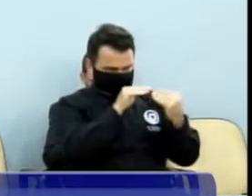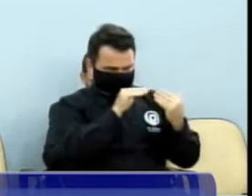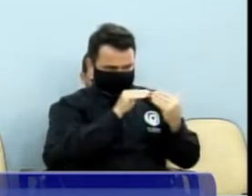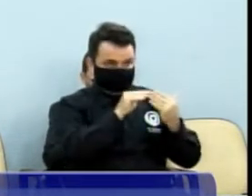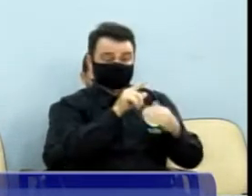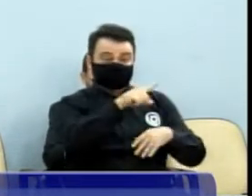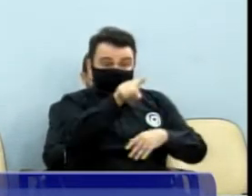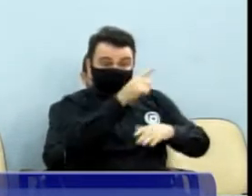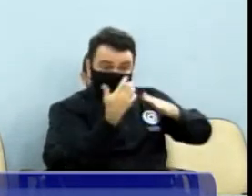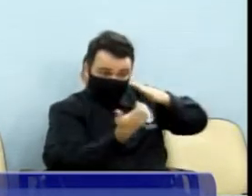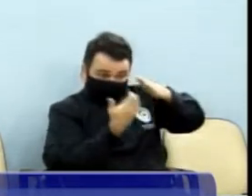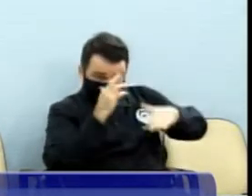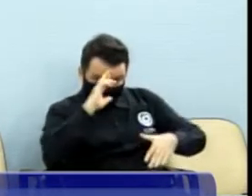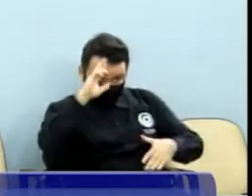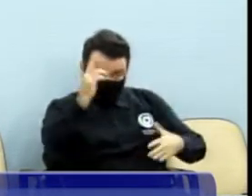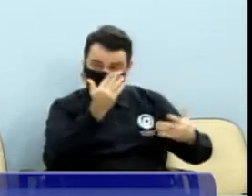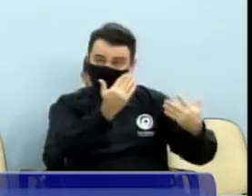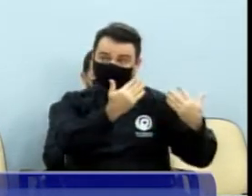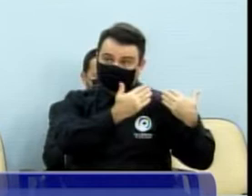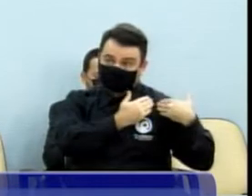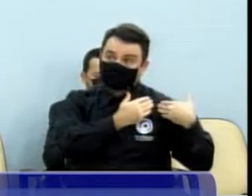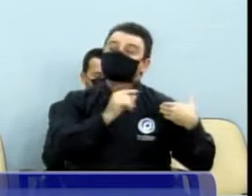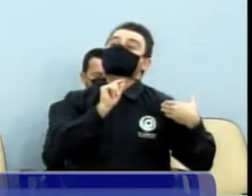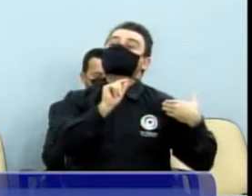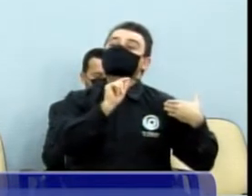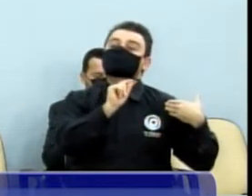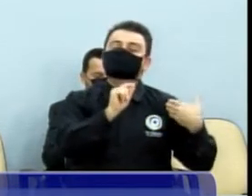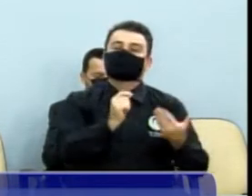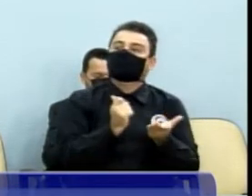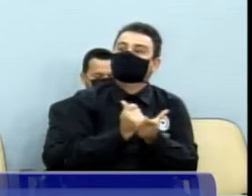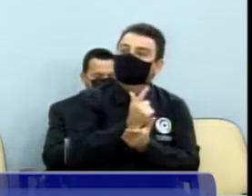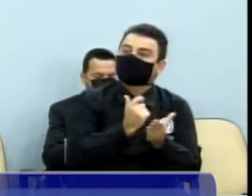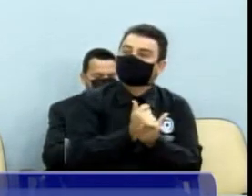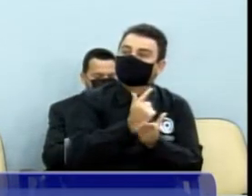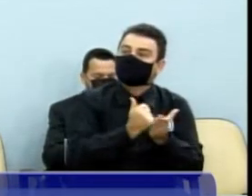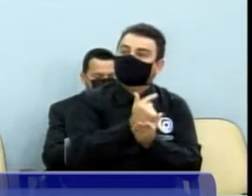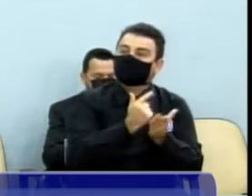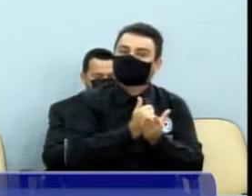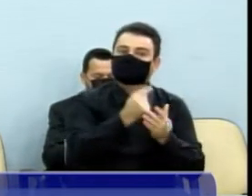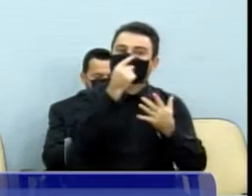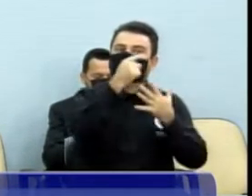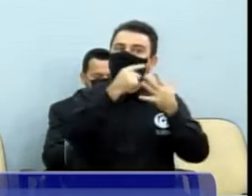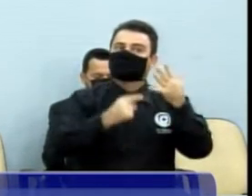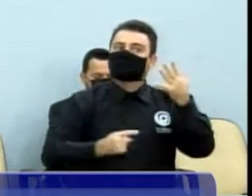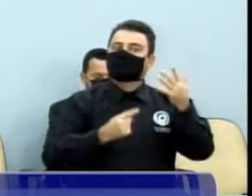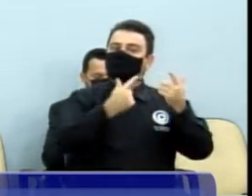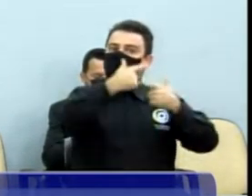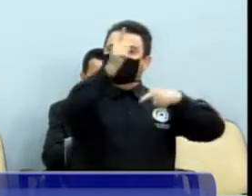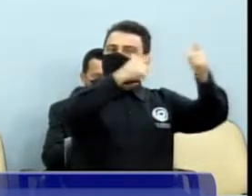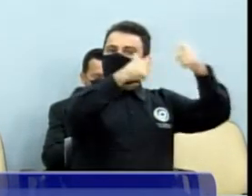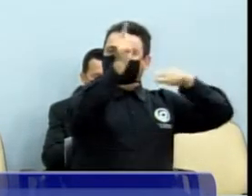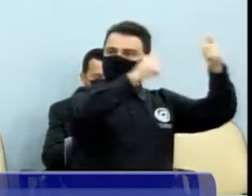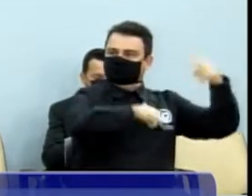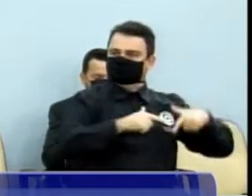obrigada a arcar com e com outras questões também